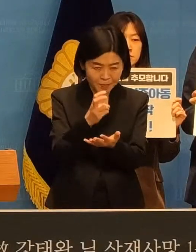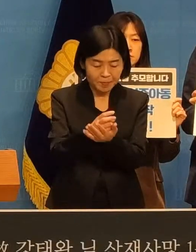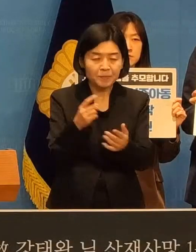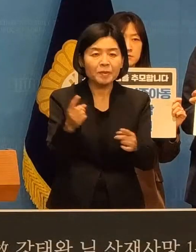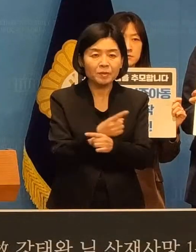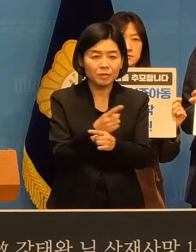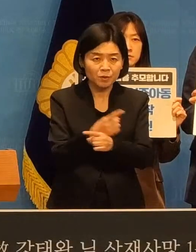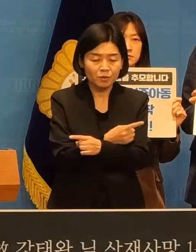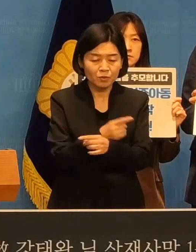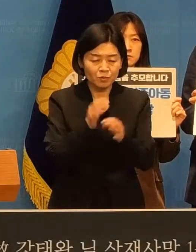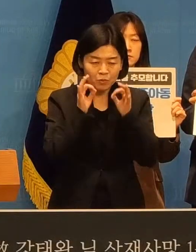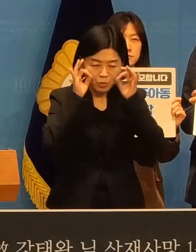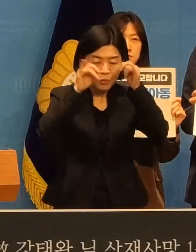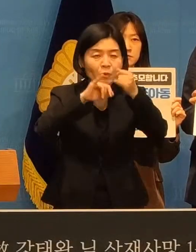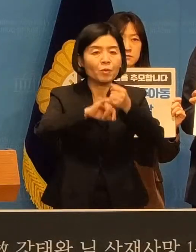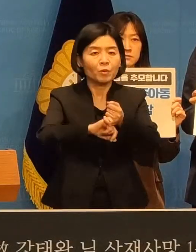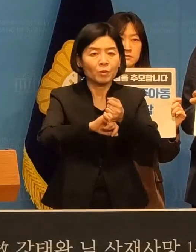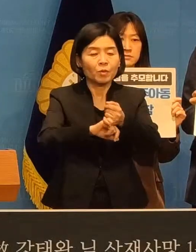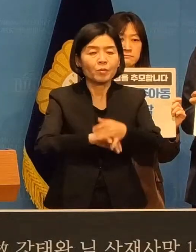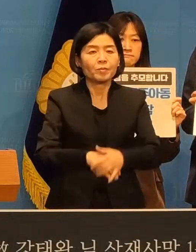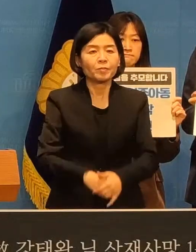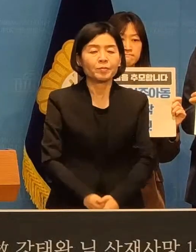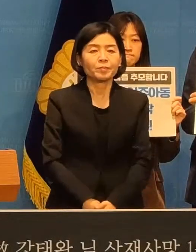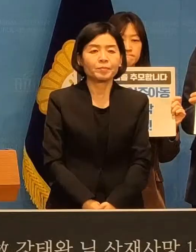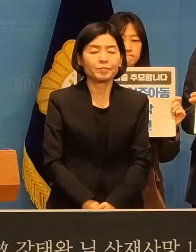최선을 다하겠습니다. 이상입니다.